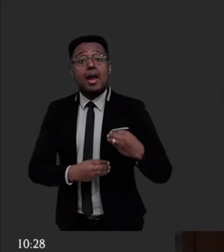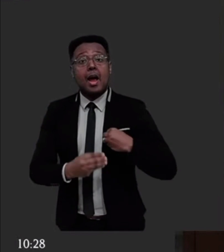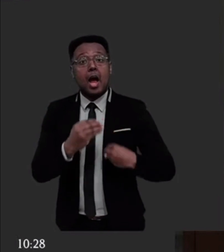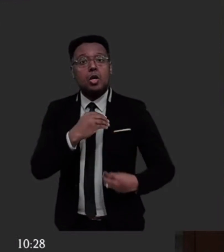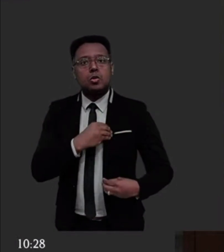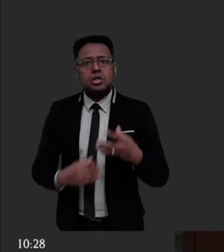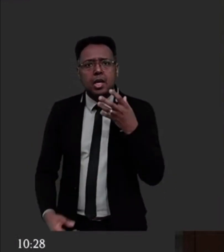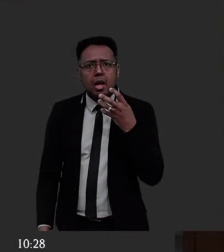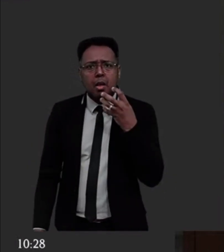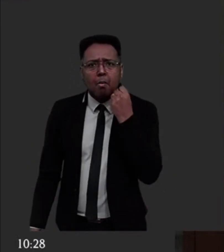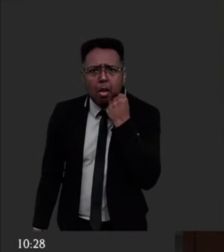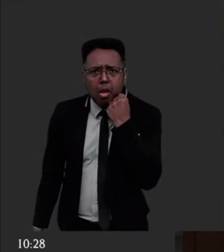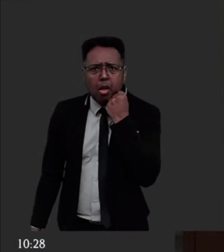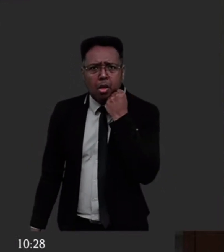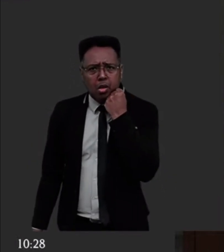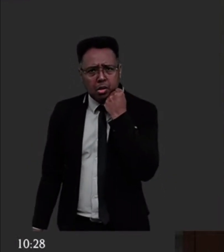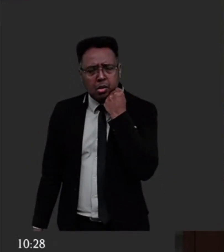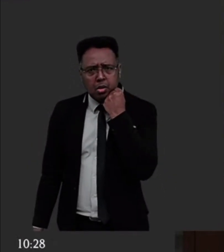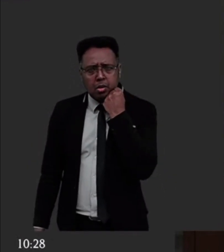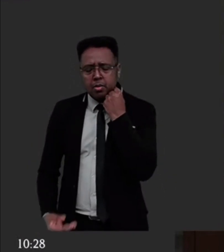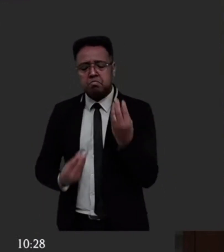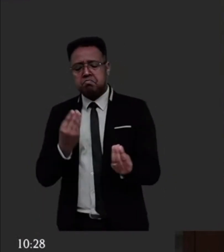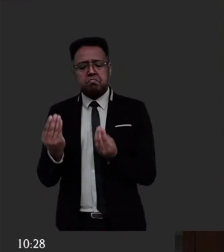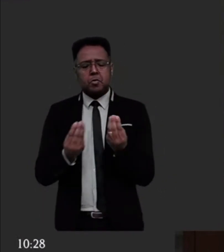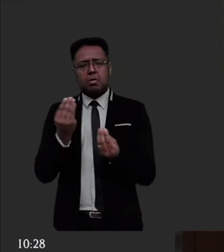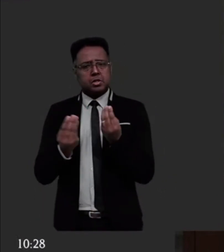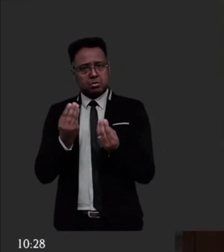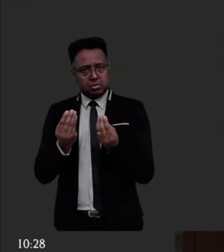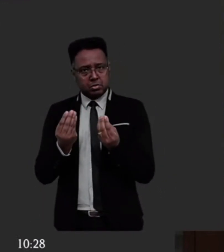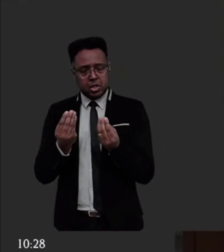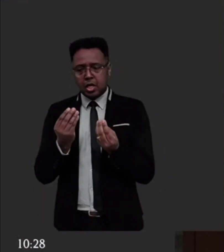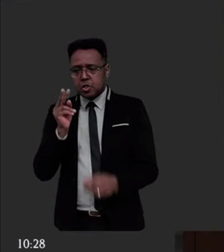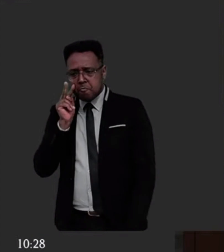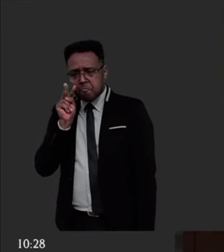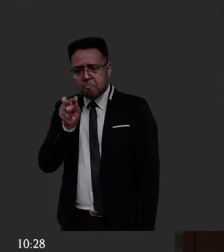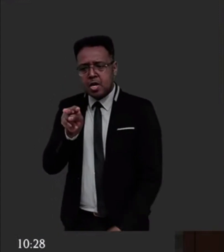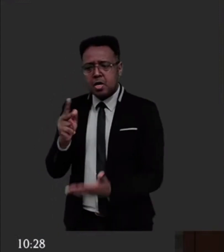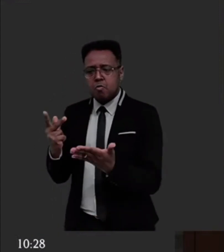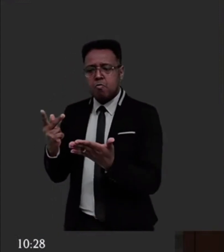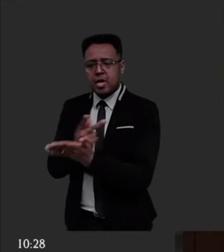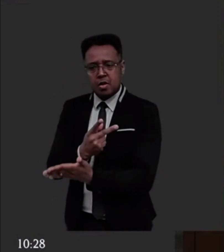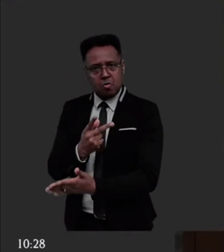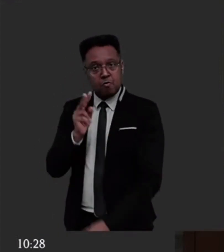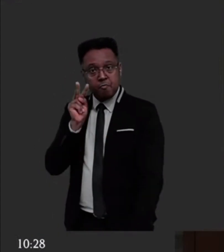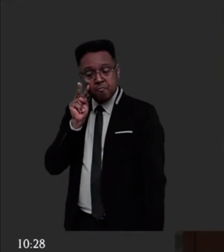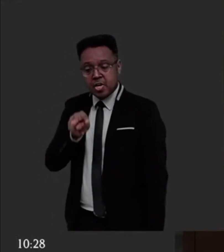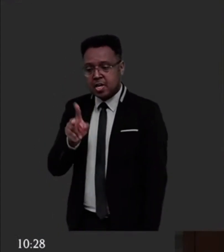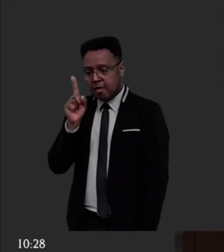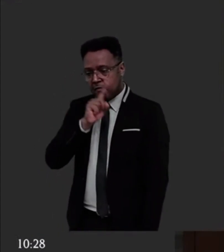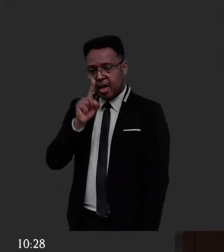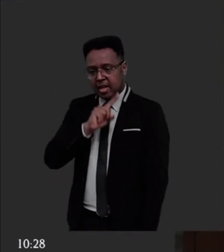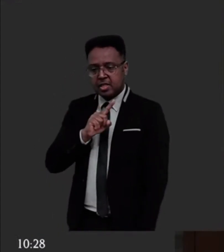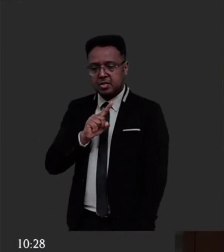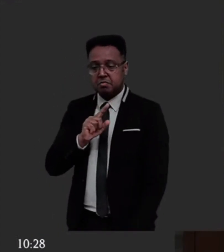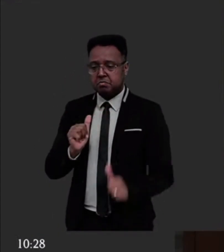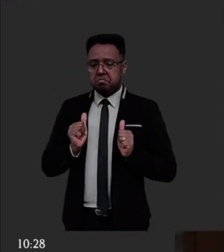pecado que se comete quando a gente se cala diante do erro, omitindo-o, ou até